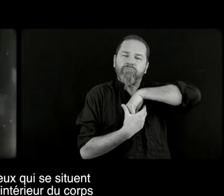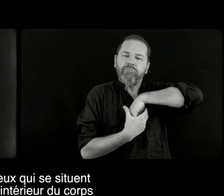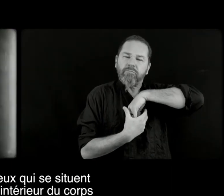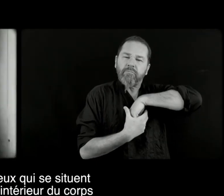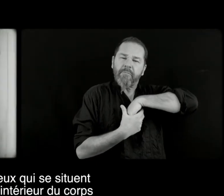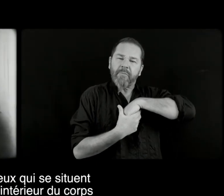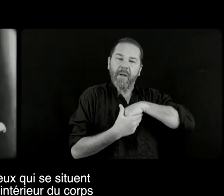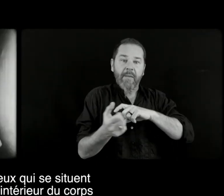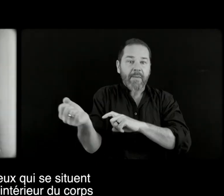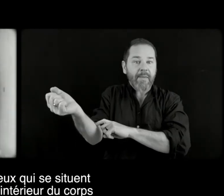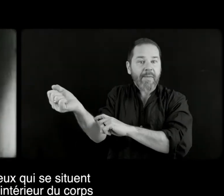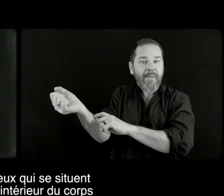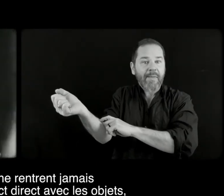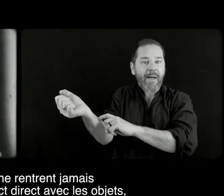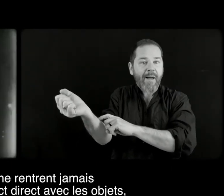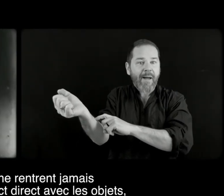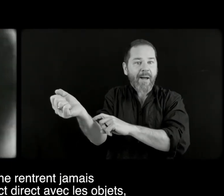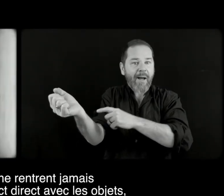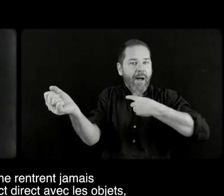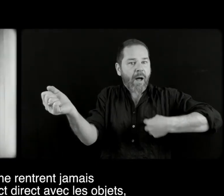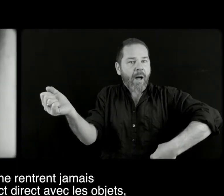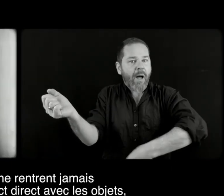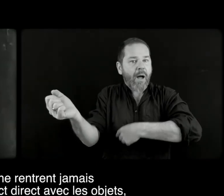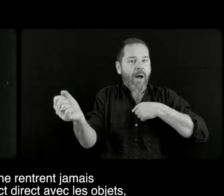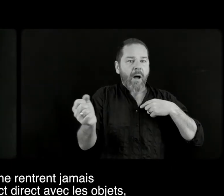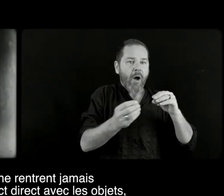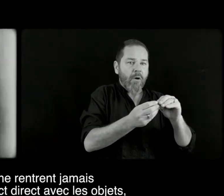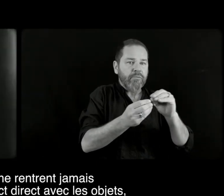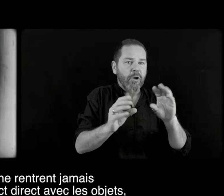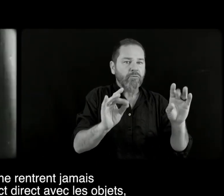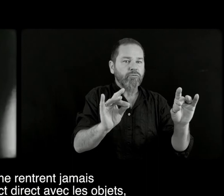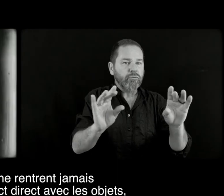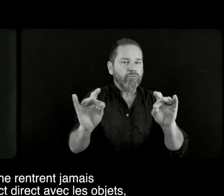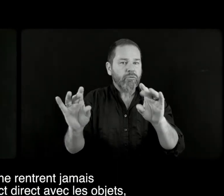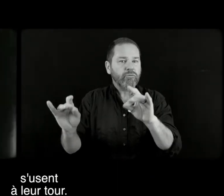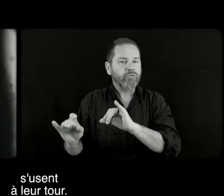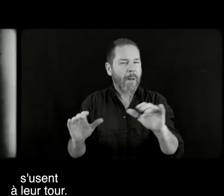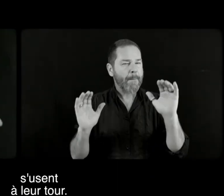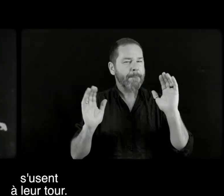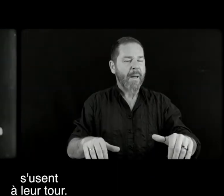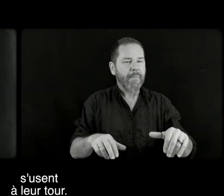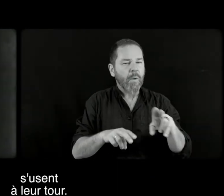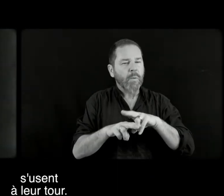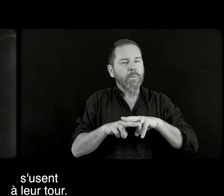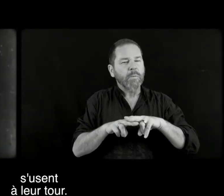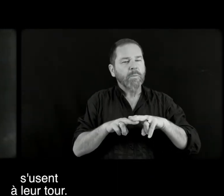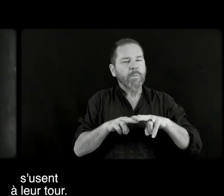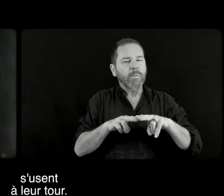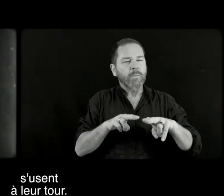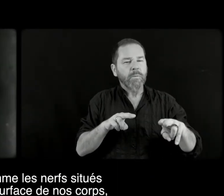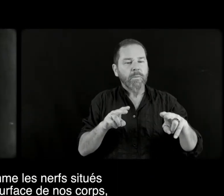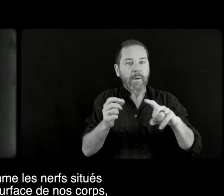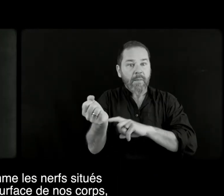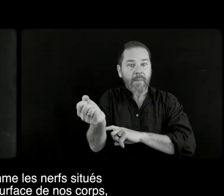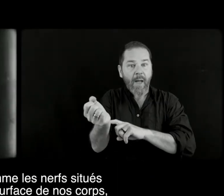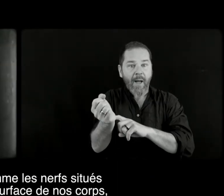situent à l'intérieur du corps et ne rentrent jamais en contact direct avec les objets, s'usent à leur tour. Comme les